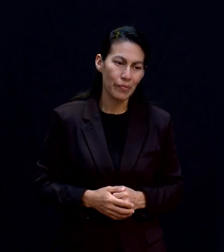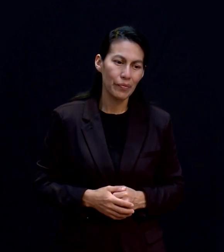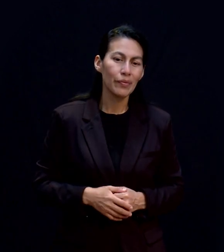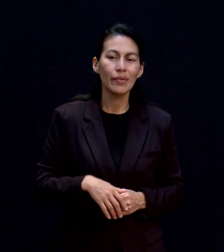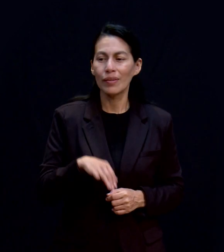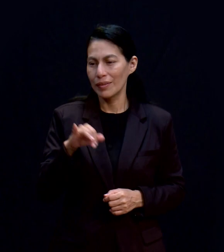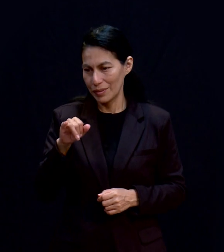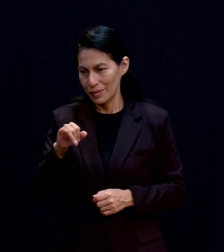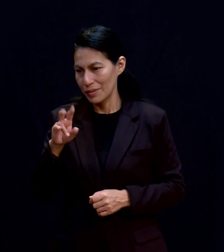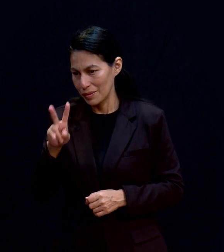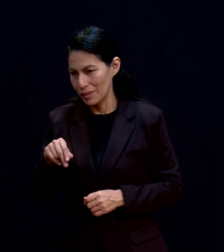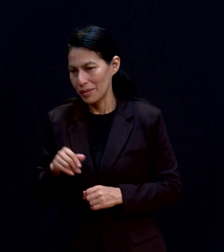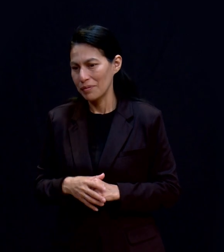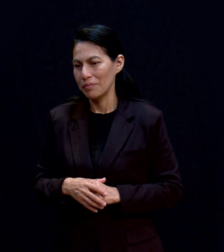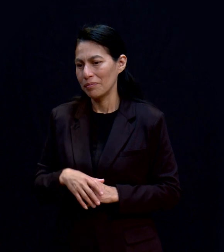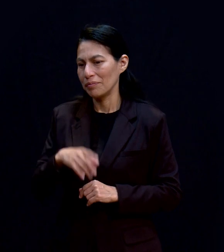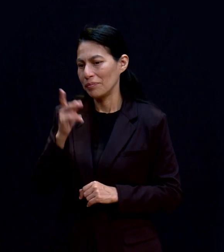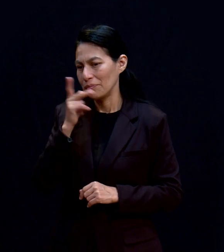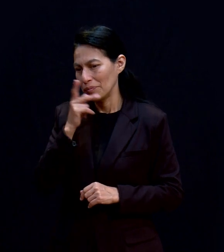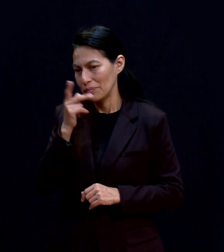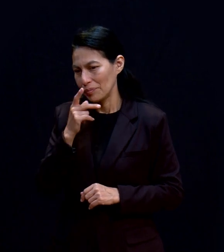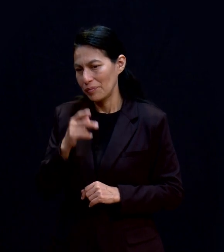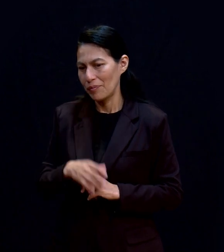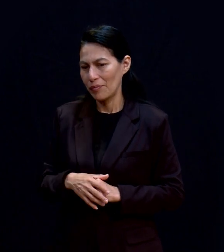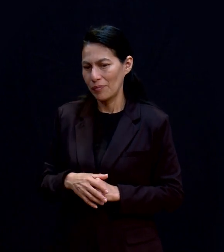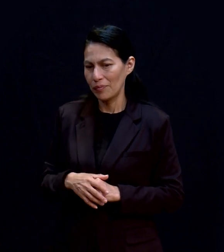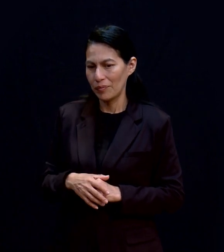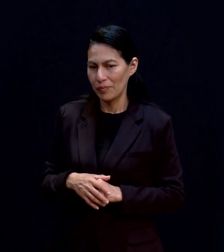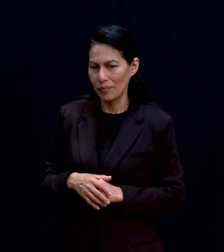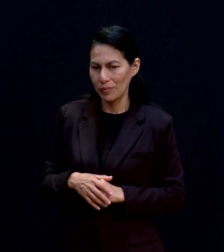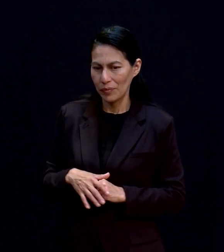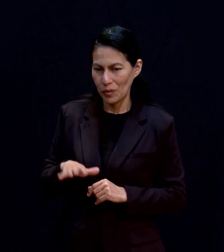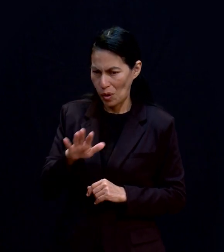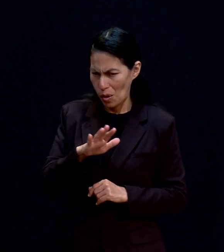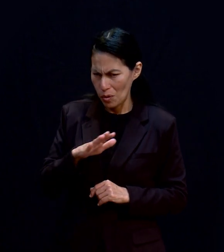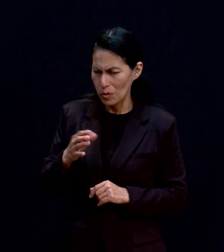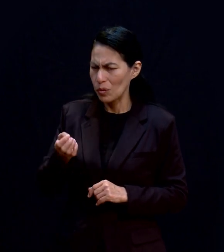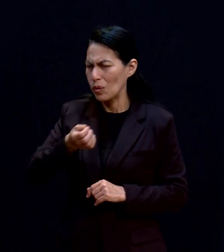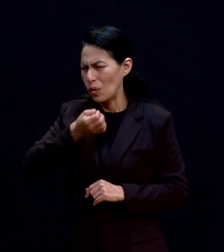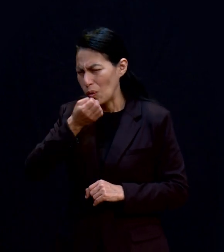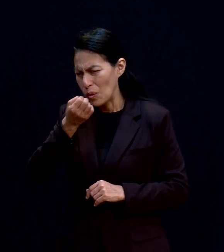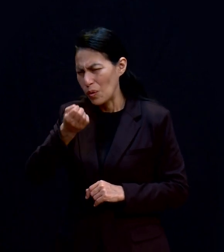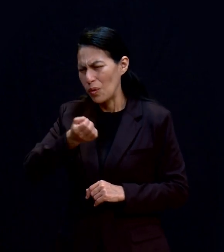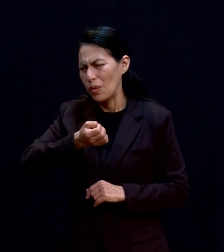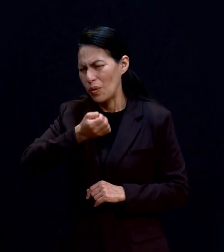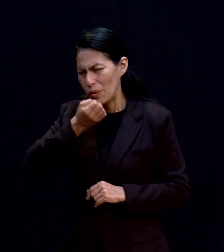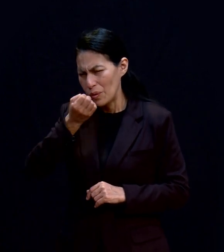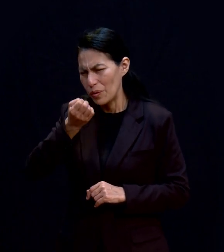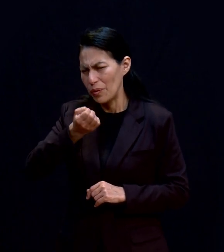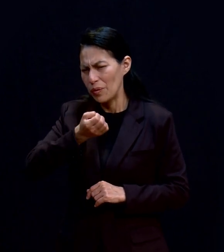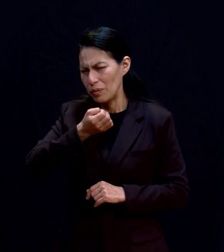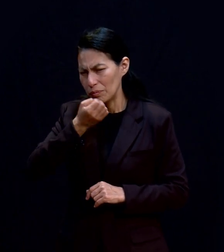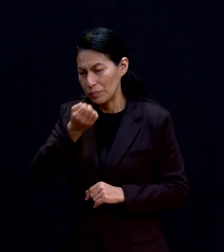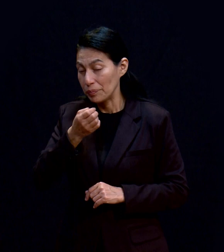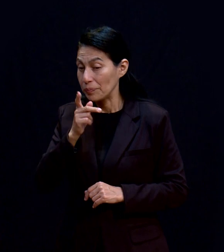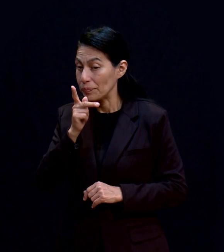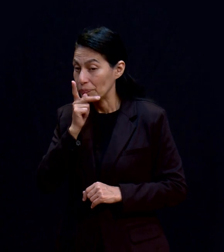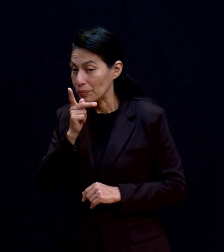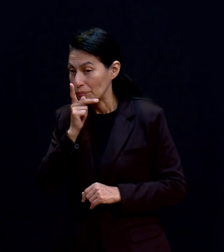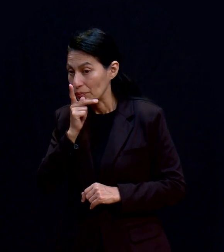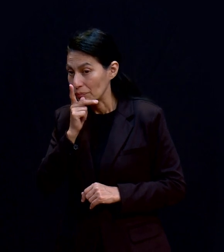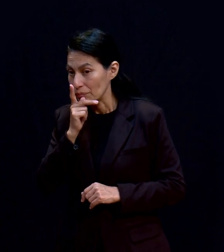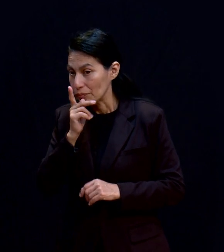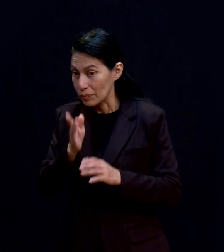así es pues pastor así obviamente en el contexto que nosotros sabemos de estar orando de que mis padres